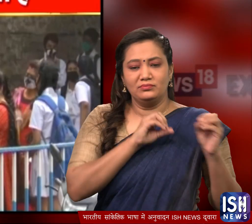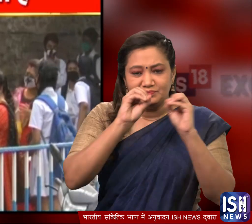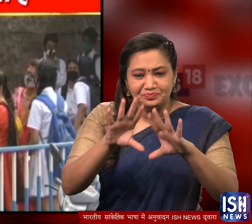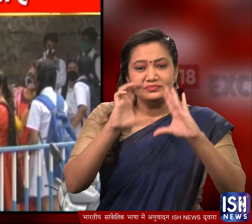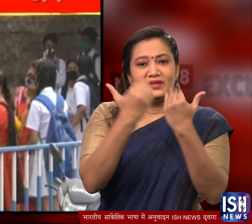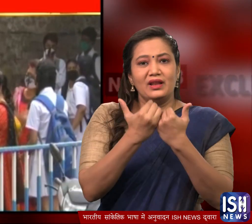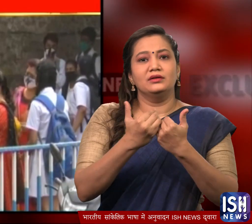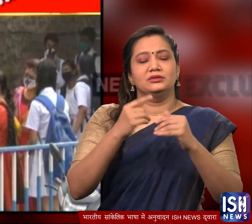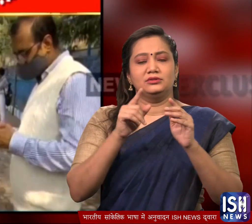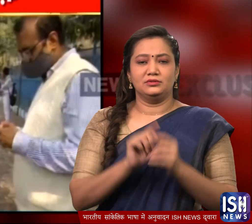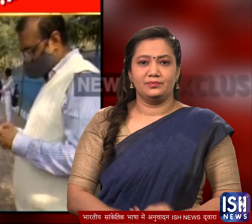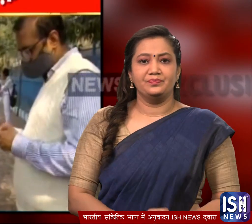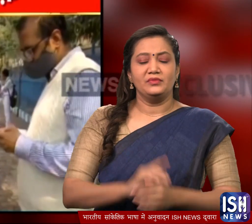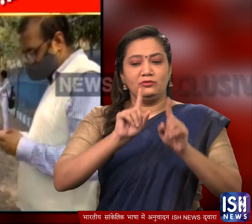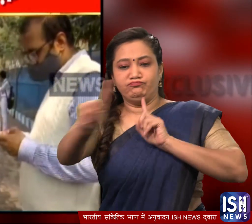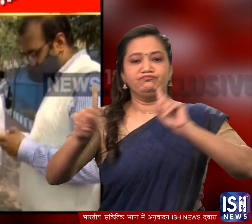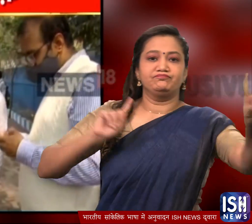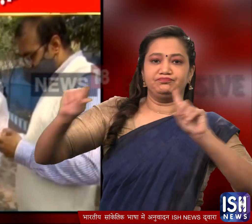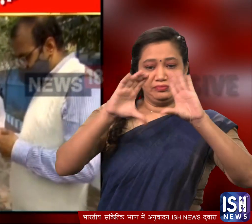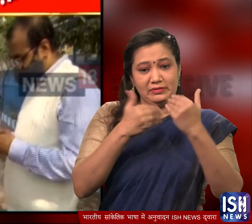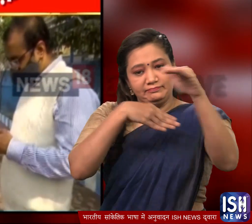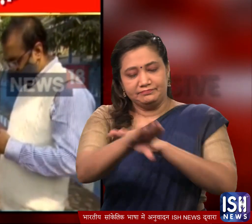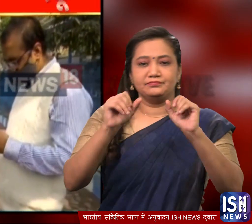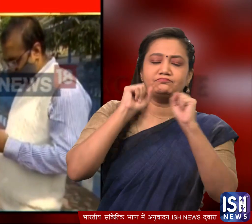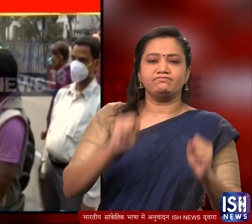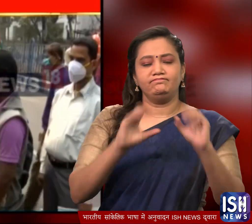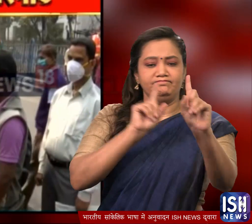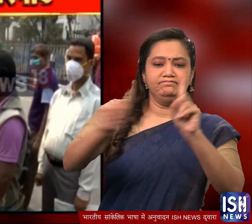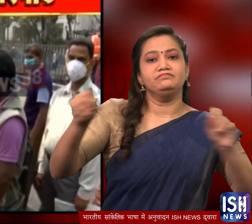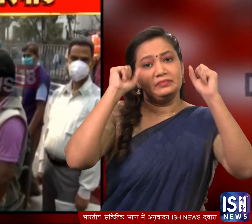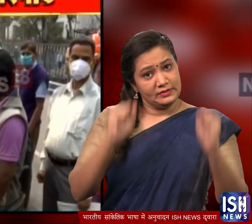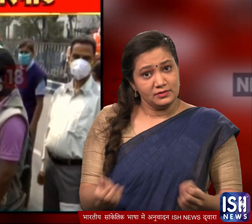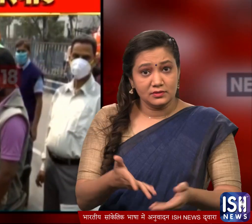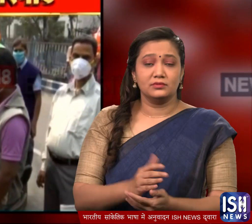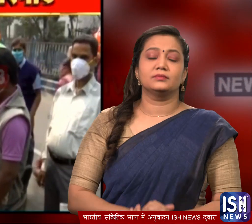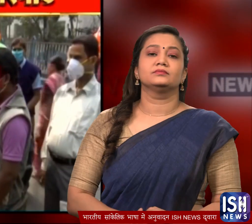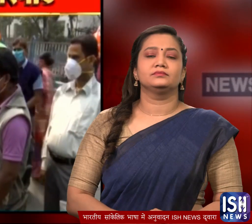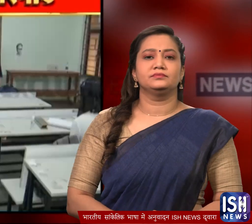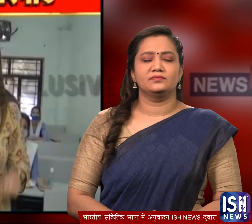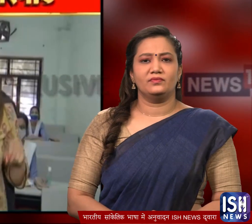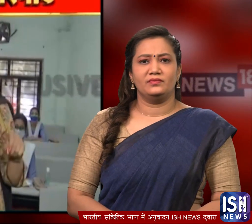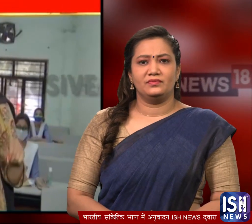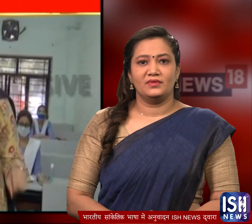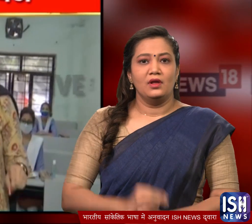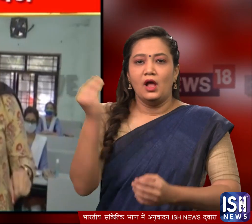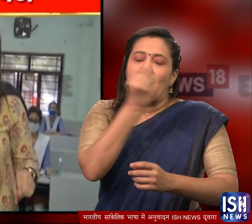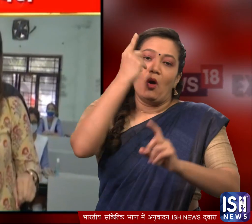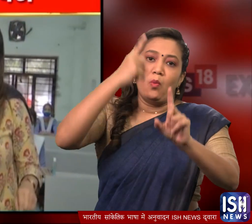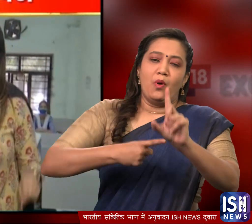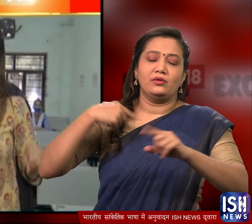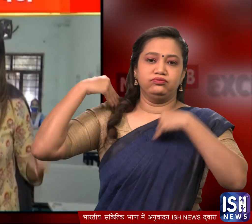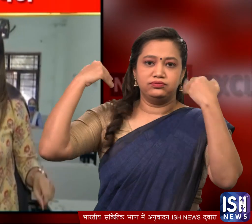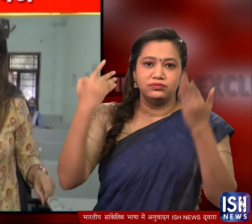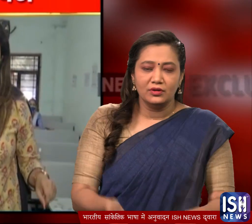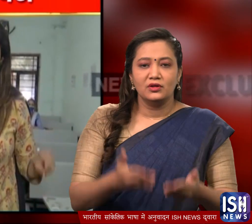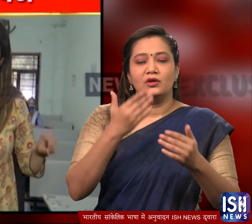गए। क्लास के अंदर सभी बच्चों को सोशल डिस्टेंसिंग के नियम के तहत एक दूसरे से दूर बैठाया गया। लगभग 1 साल के